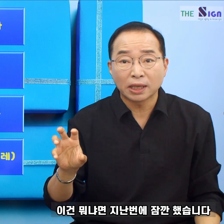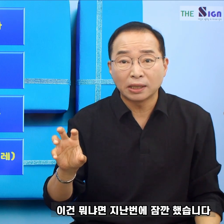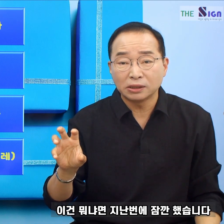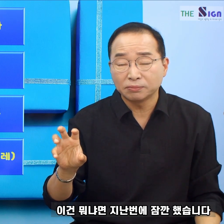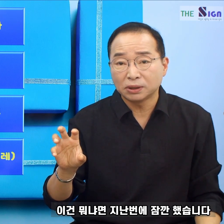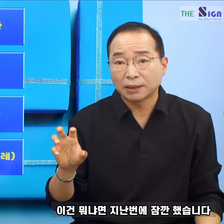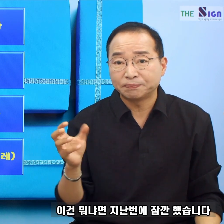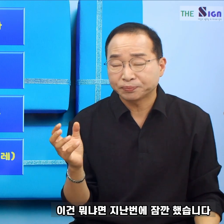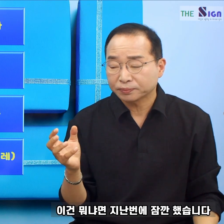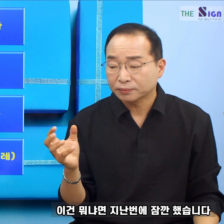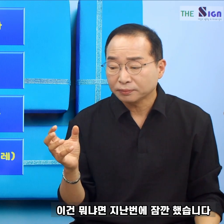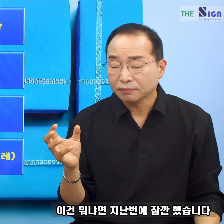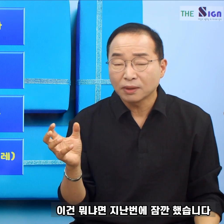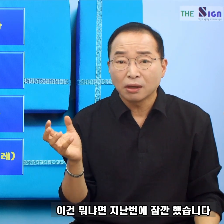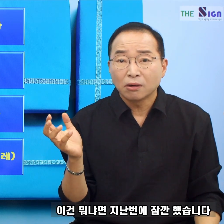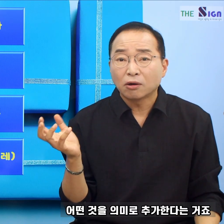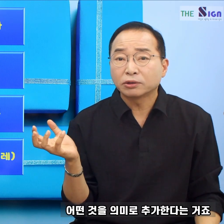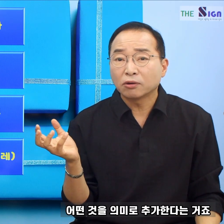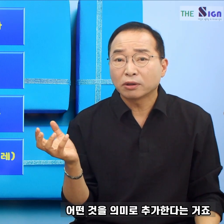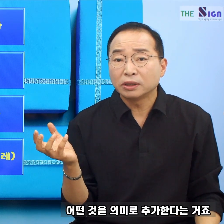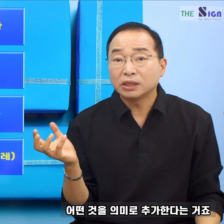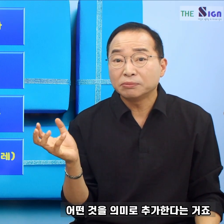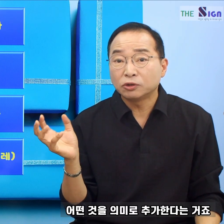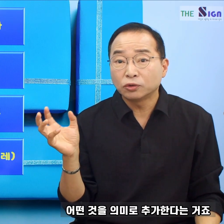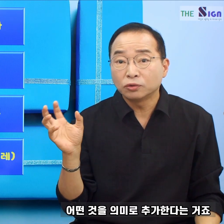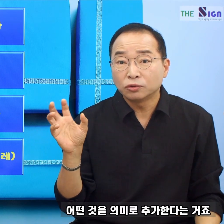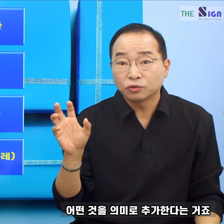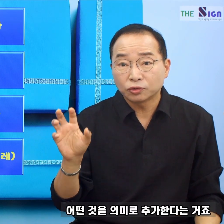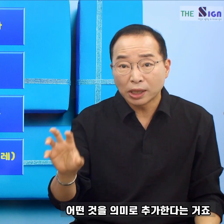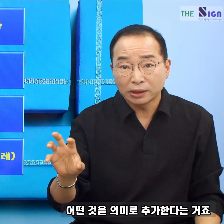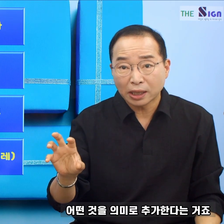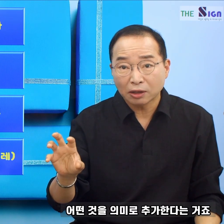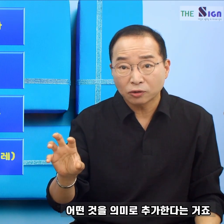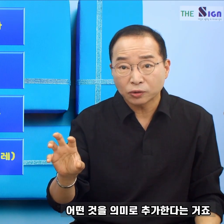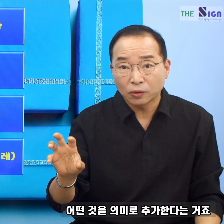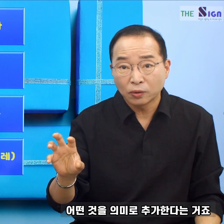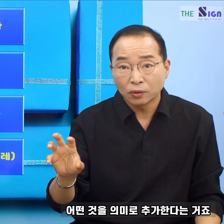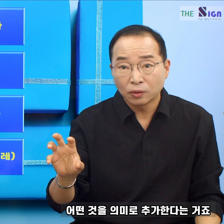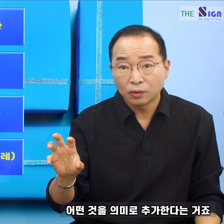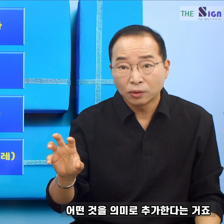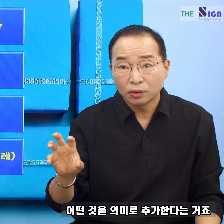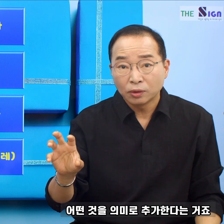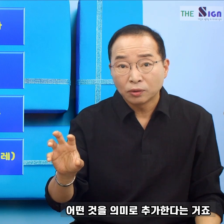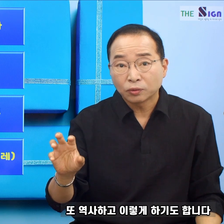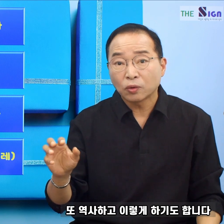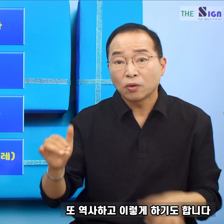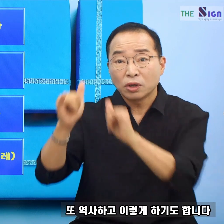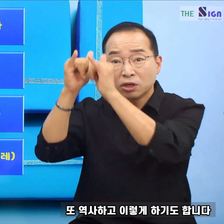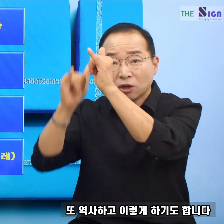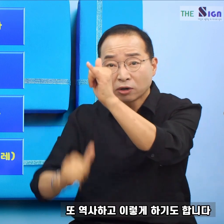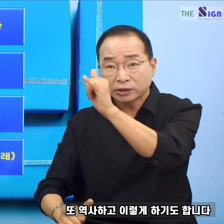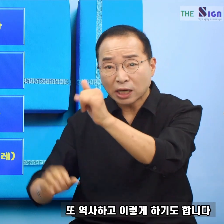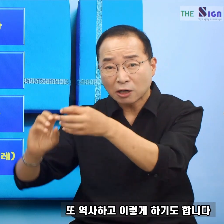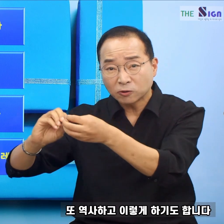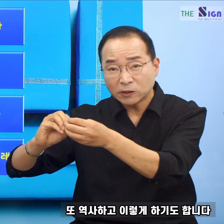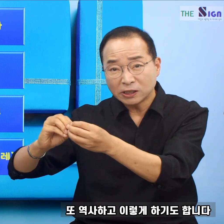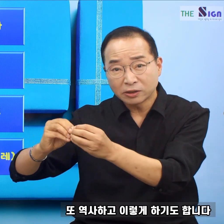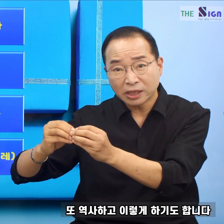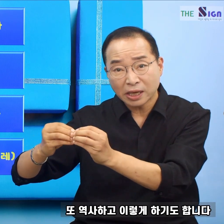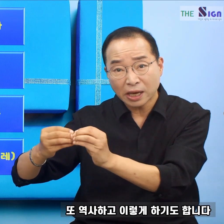잠깐 했습니다. 어떤 거를 임의로 추가한다는 거죠. 또 역사하고 이렇게